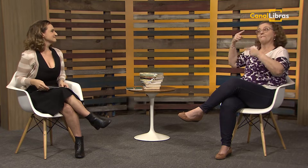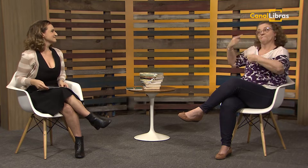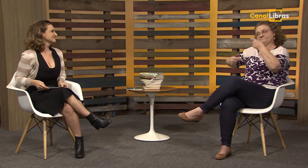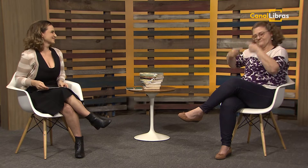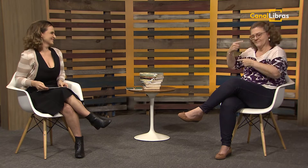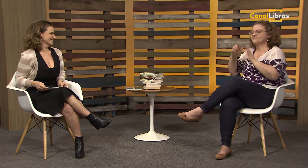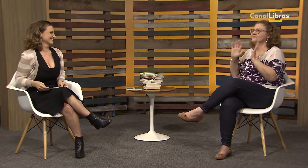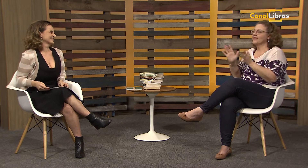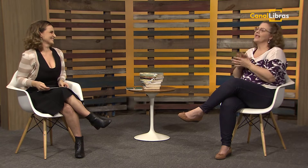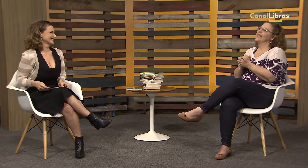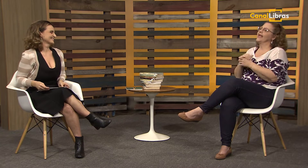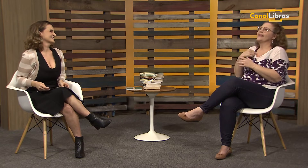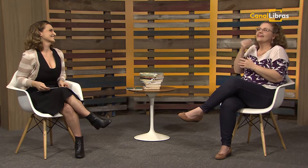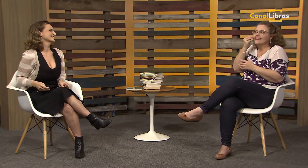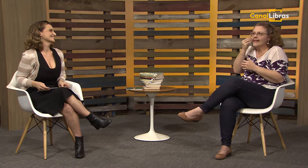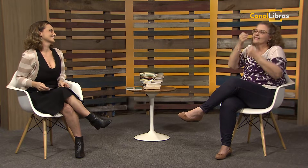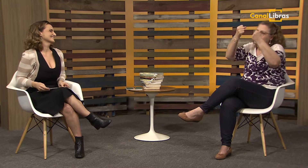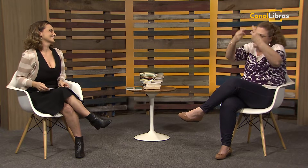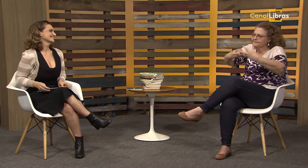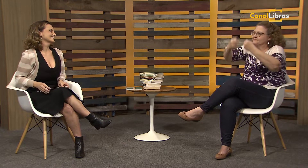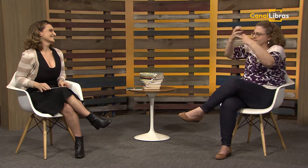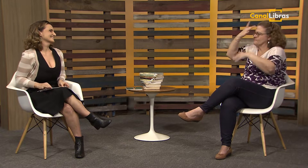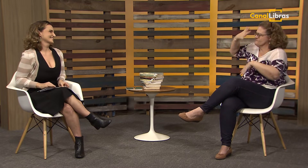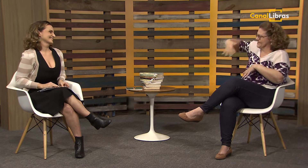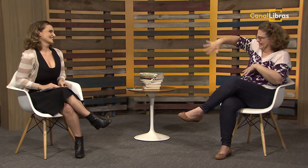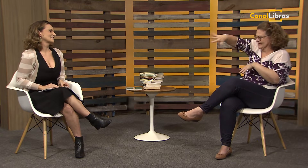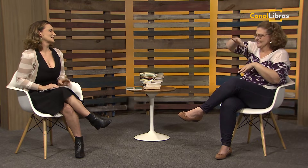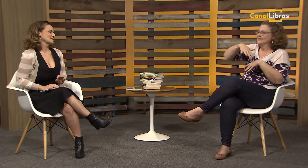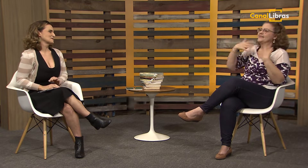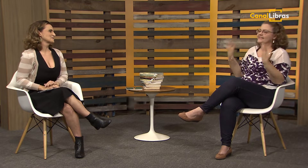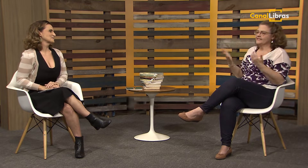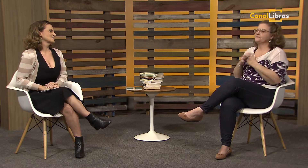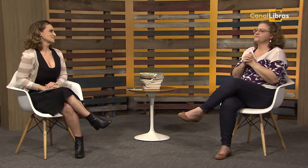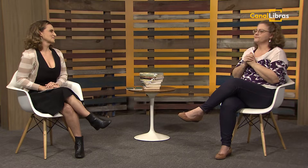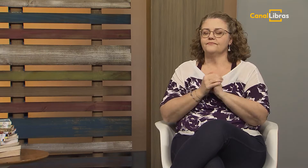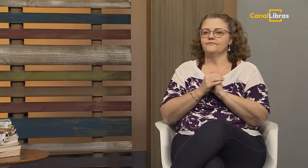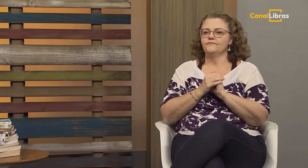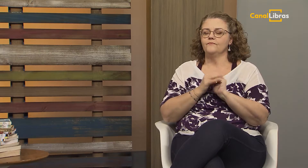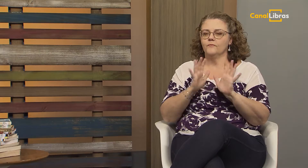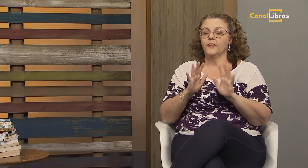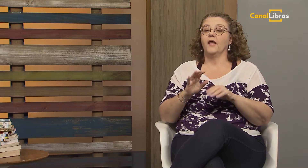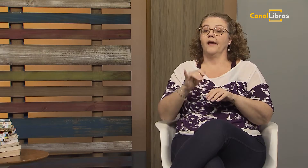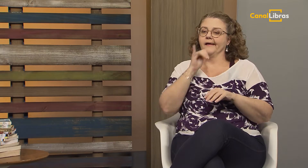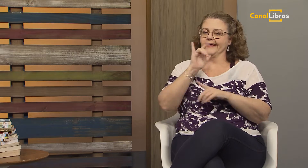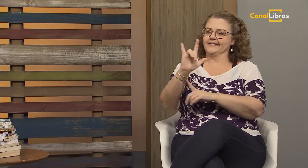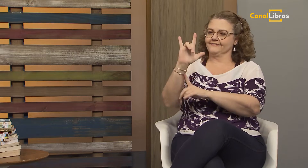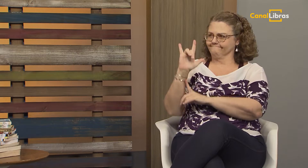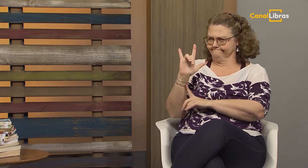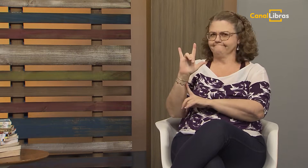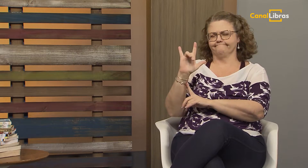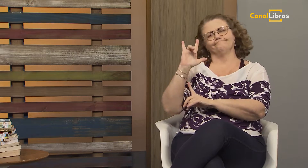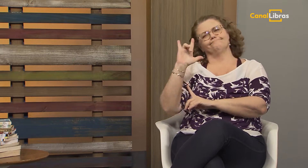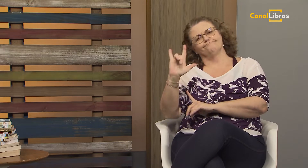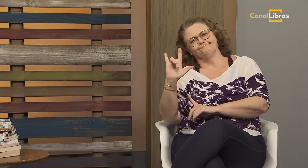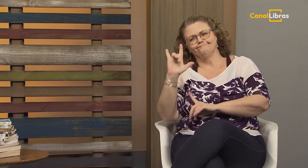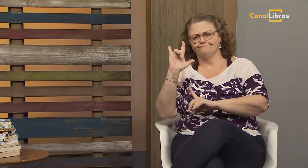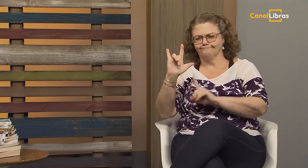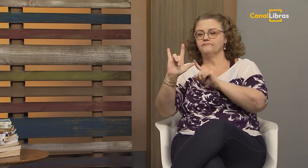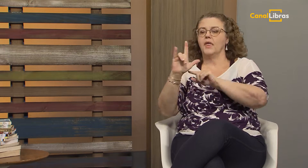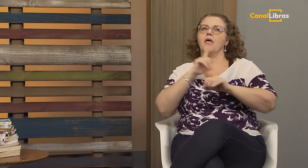Então, esse é um assunto polêmico que, inclusive, já tentamos explicar para algumas pessoas. Esse sinal de I love you é o empréstimo da